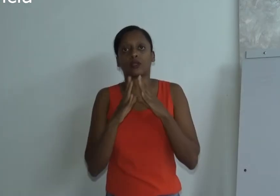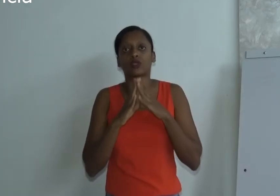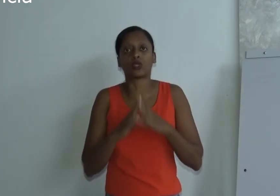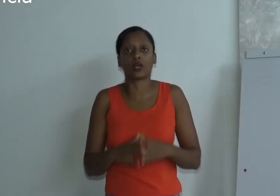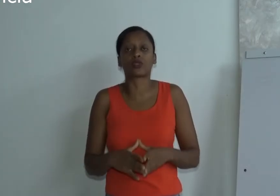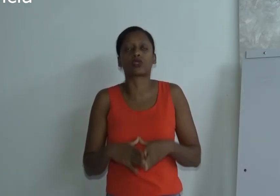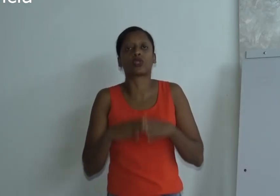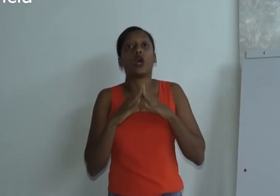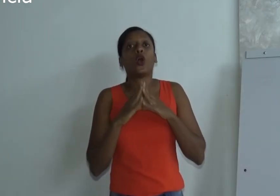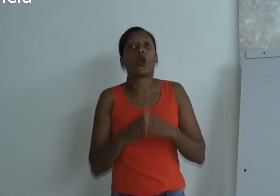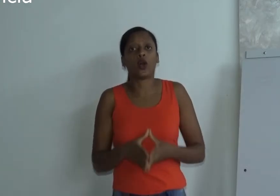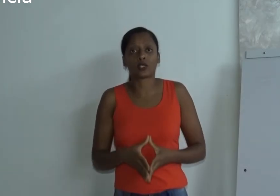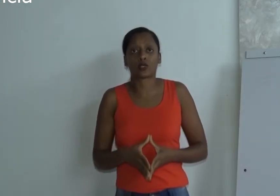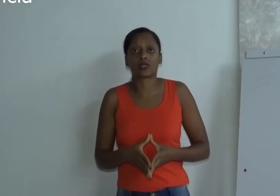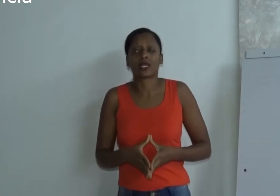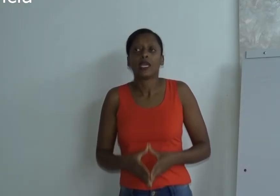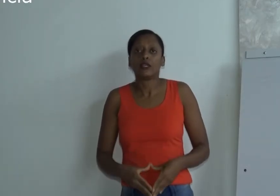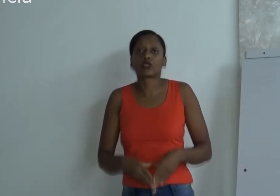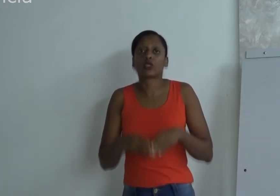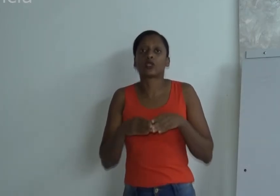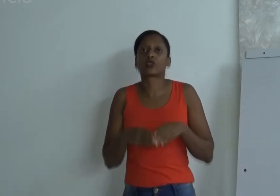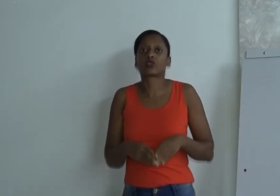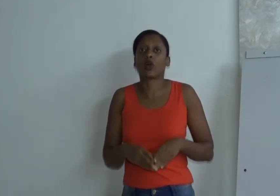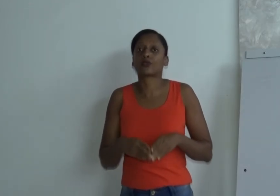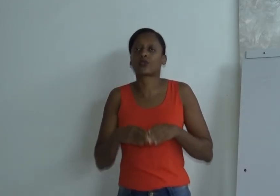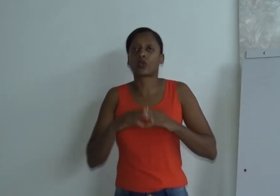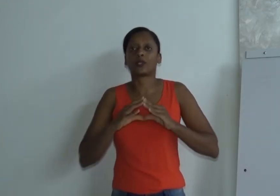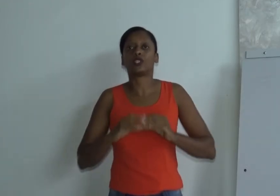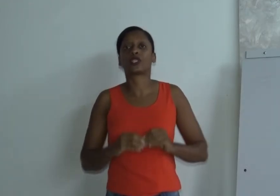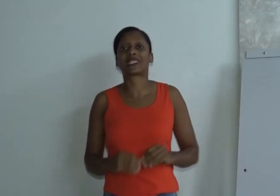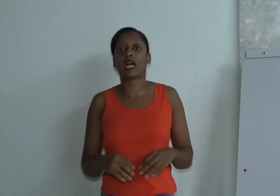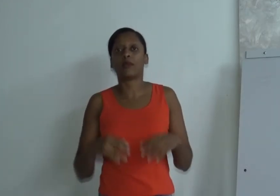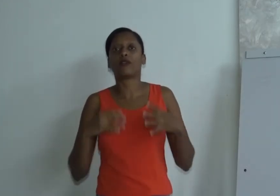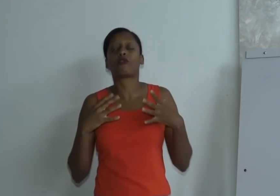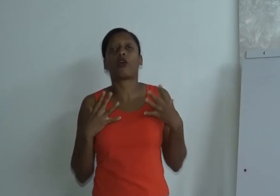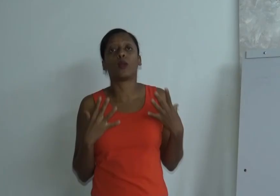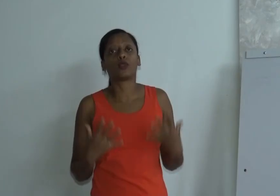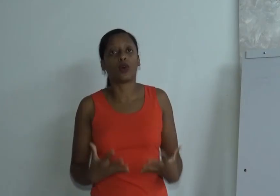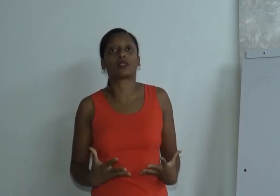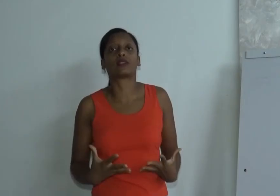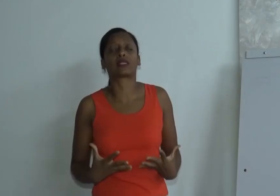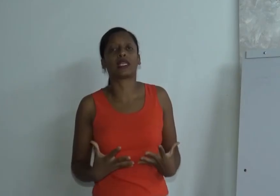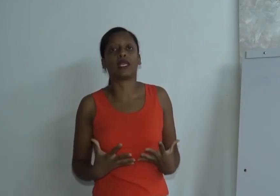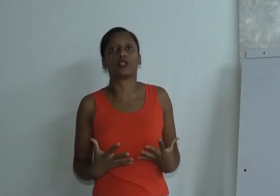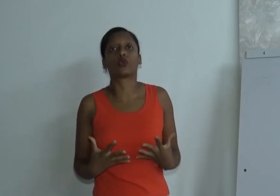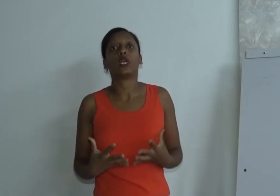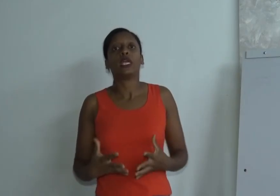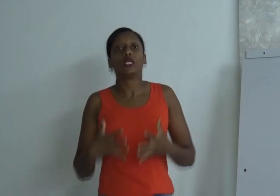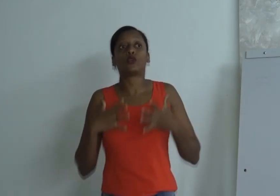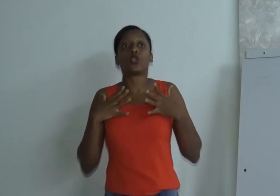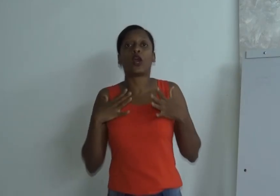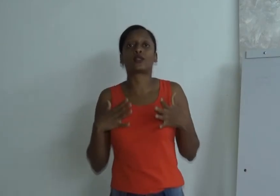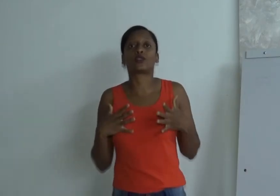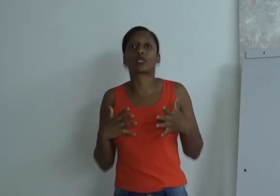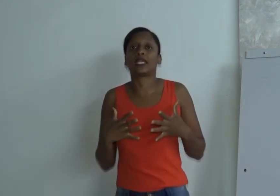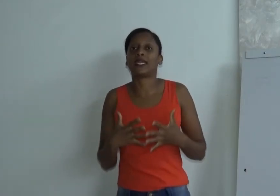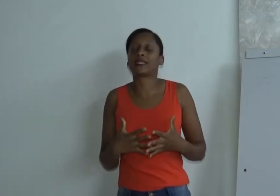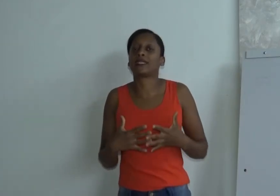os nossos ossos. E os nossos ossos, como a gente sabe, ele forma o nosso esqueleto. E o nosso esqueleto ele